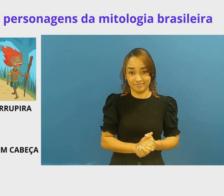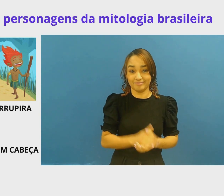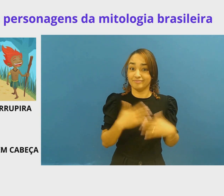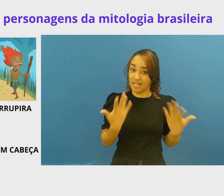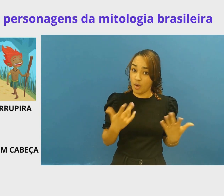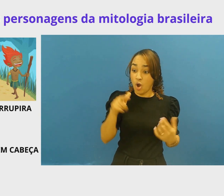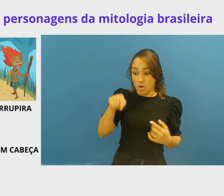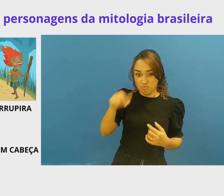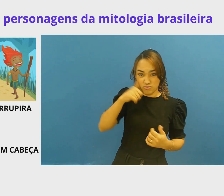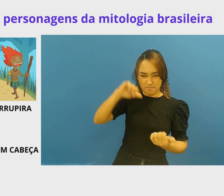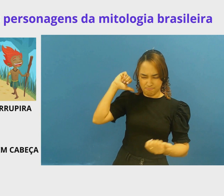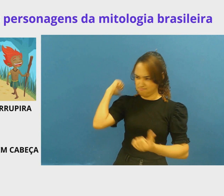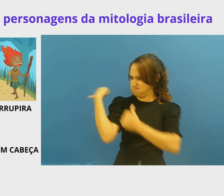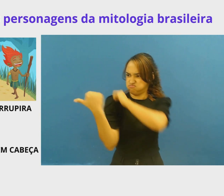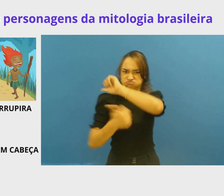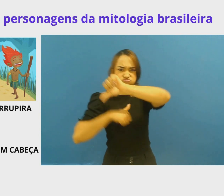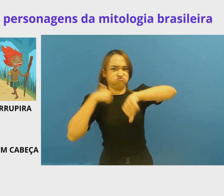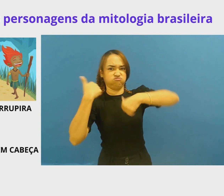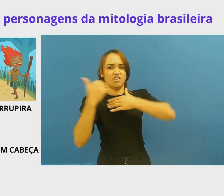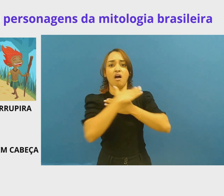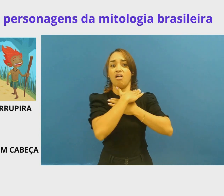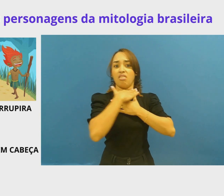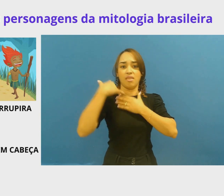Por ter cometido esse pecado,